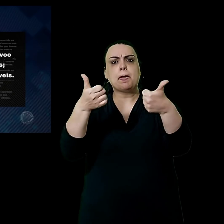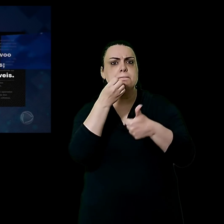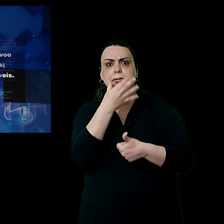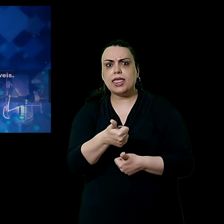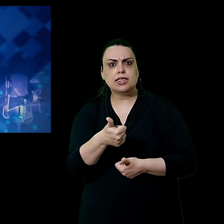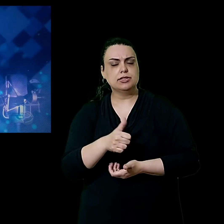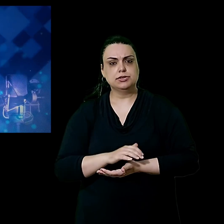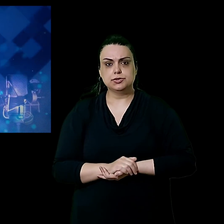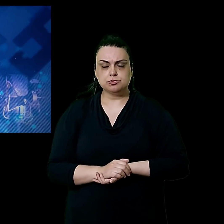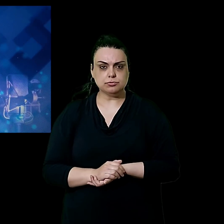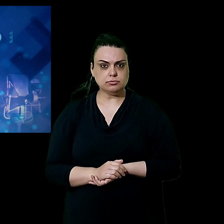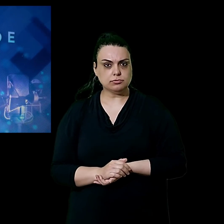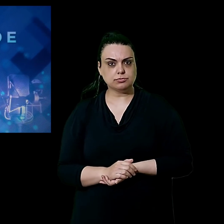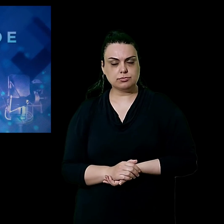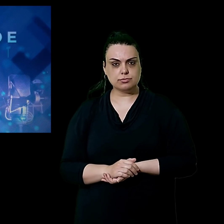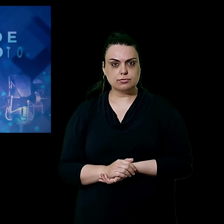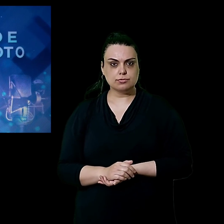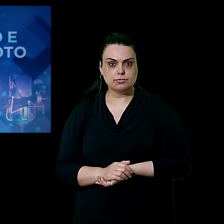favoráveis.